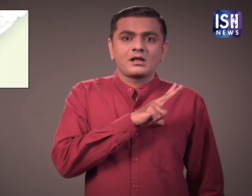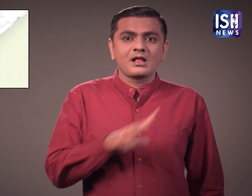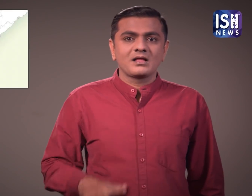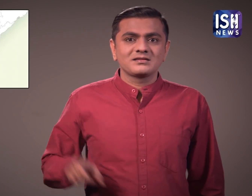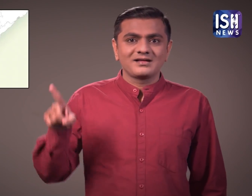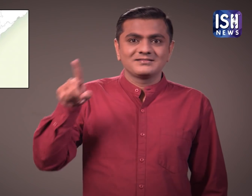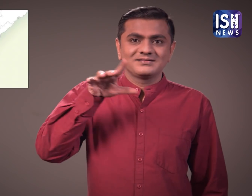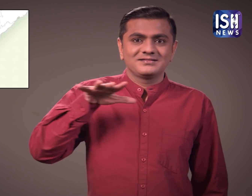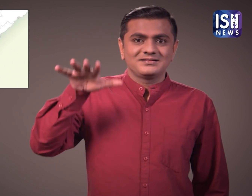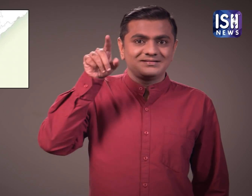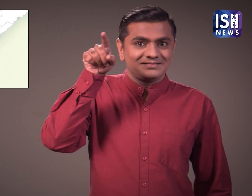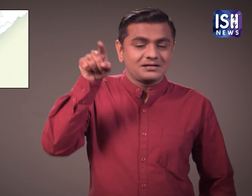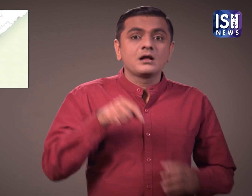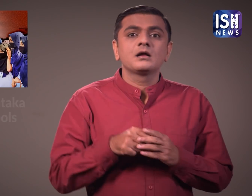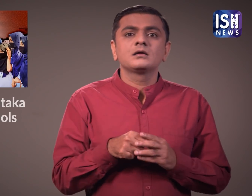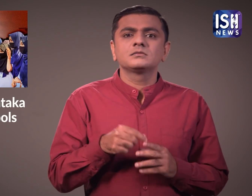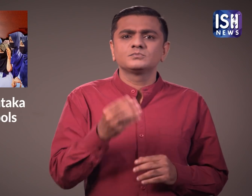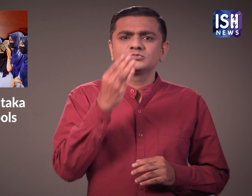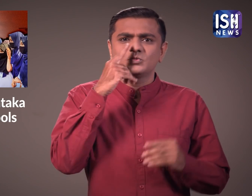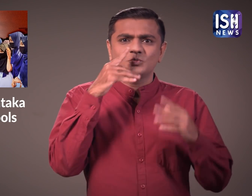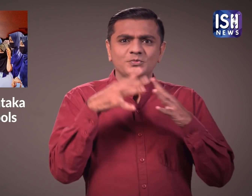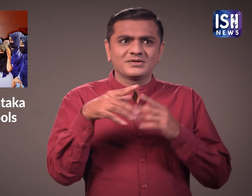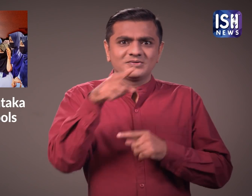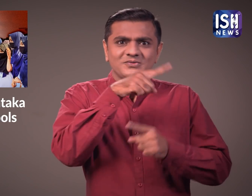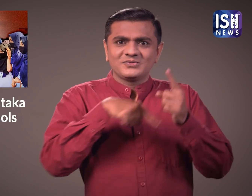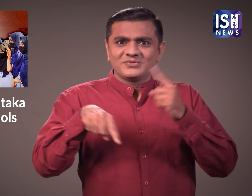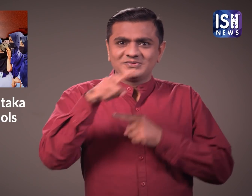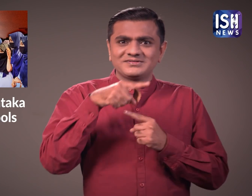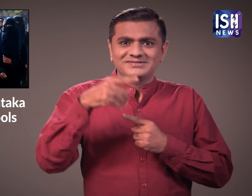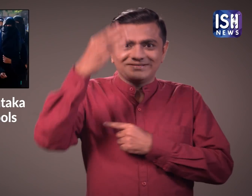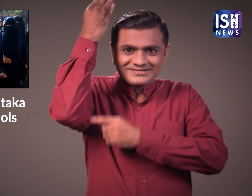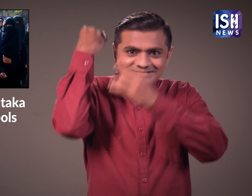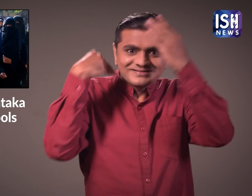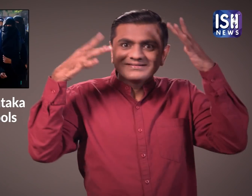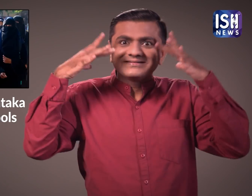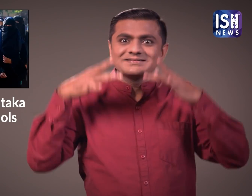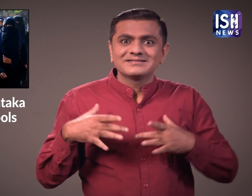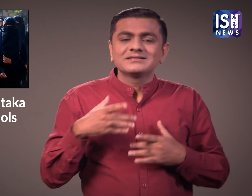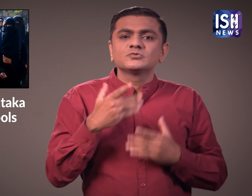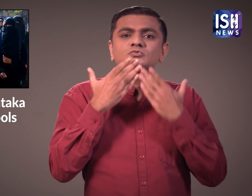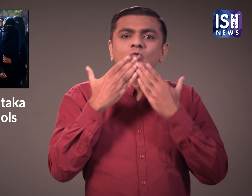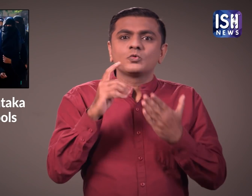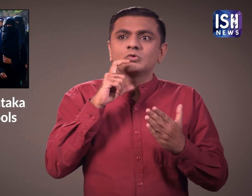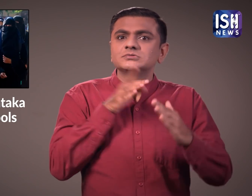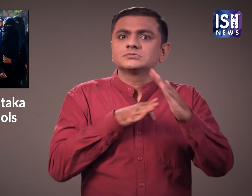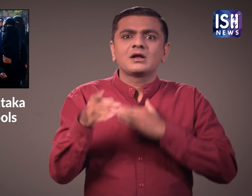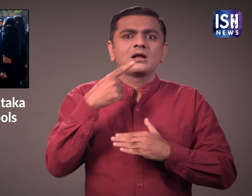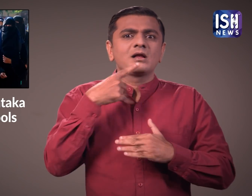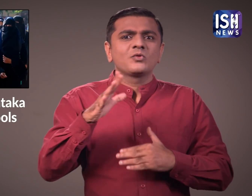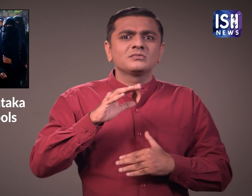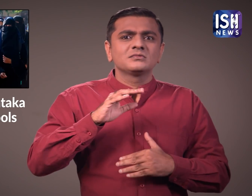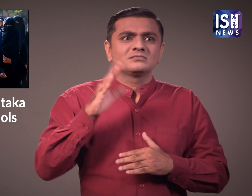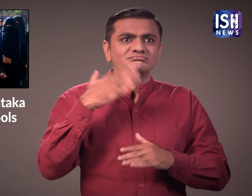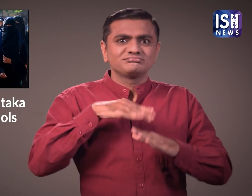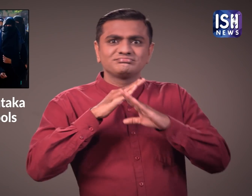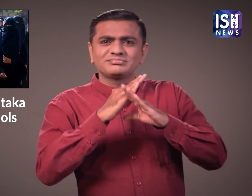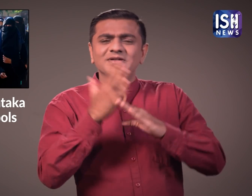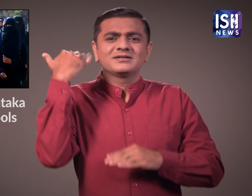करनाटक में मुसलिम महिलाओं को हिजाब पहन कर स्कूलों और कॉलेजों में प्रवेश करने नहीं दिया जा रहा है। हमने